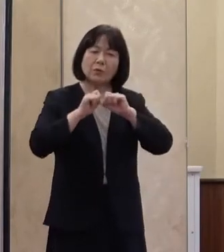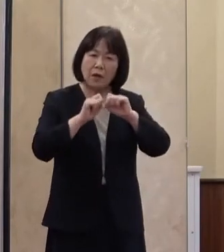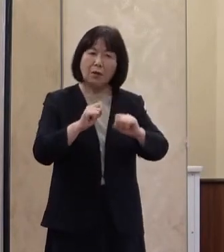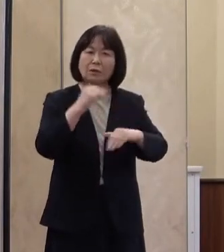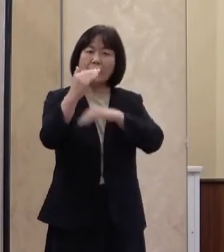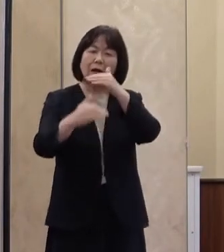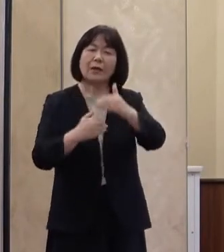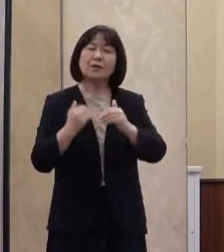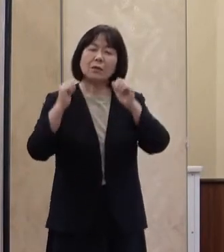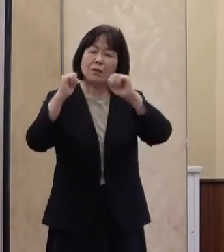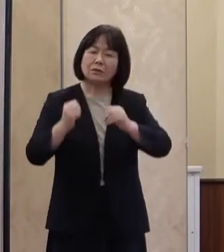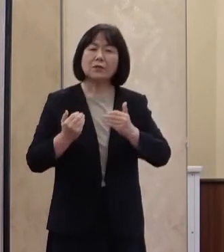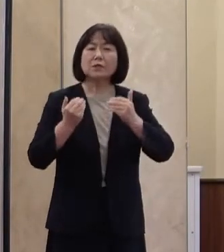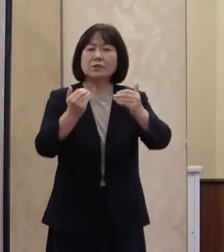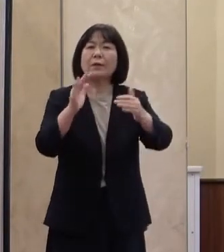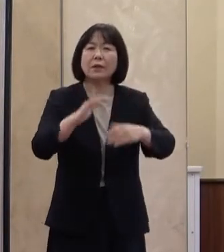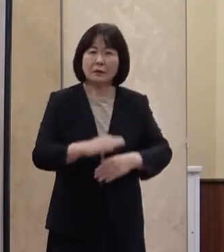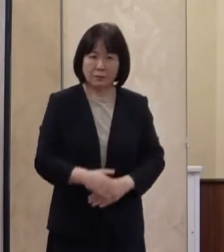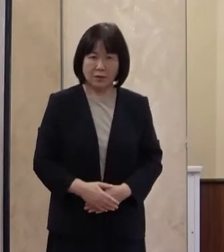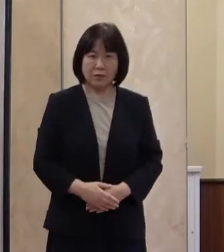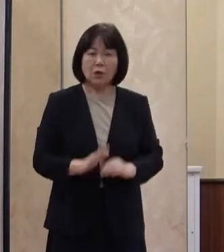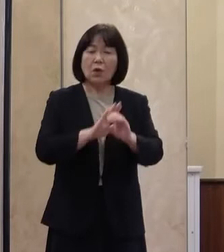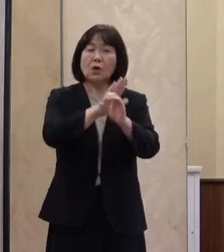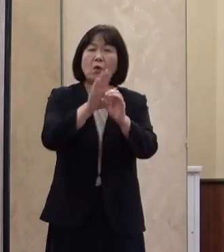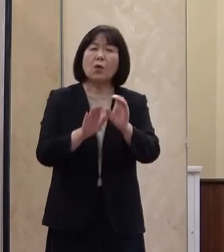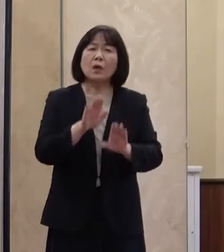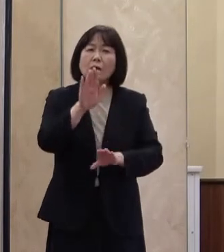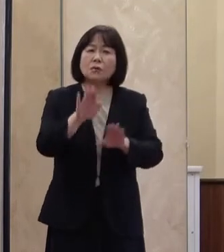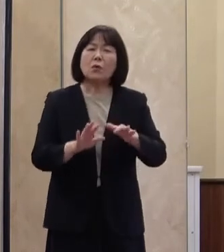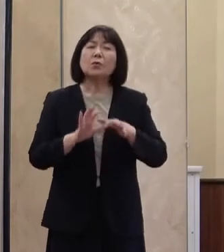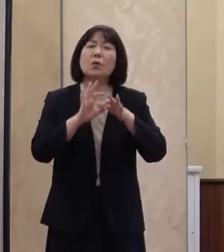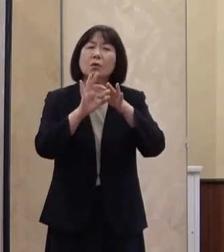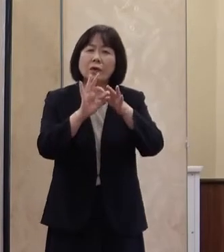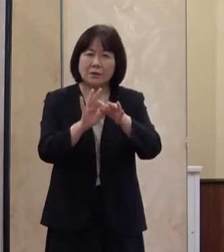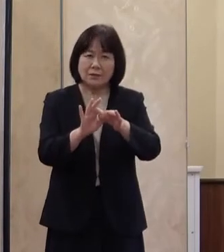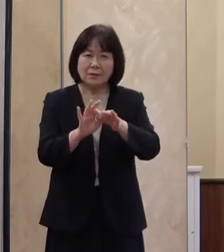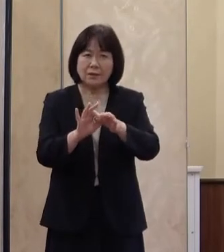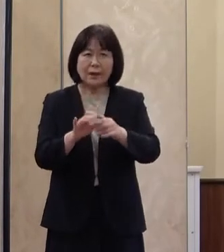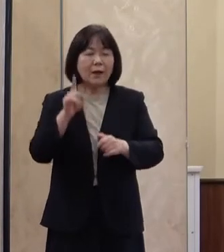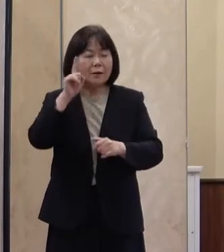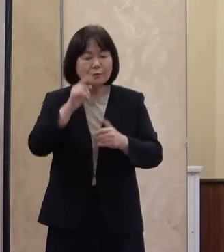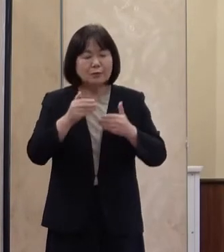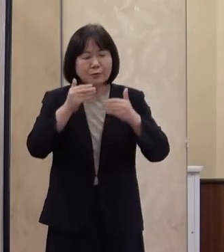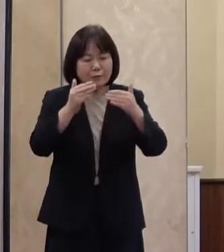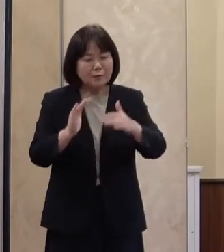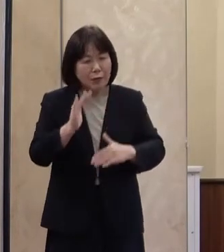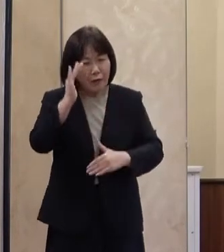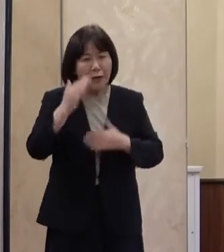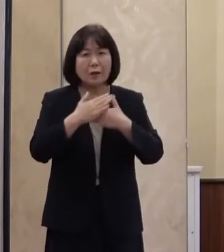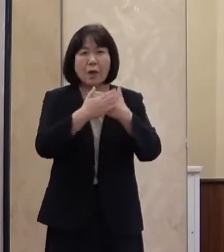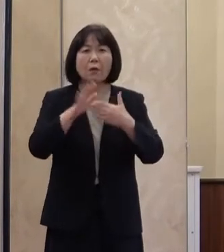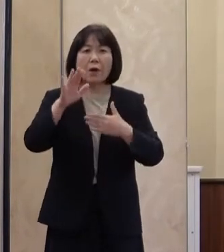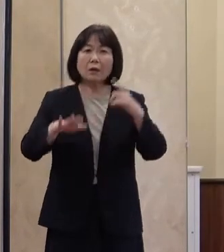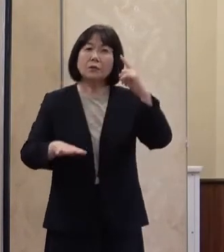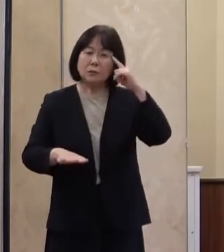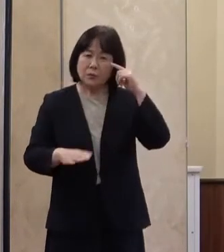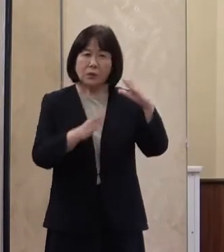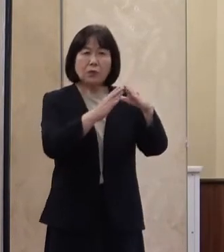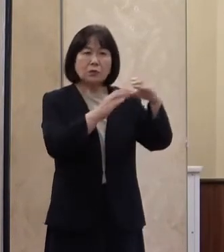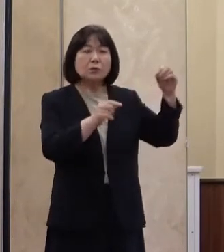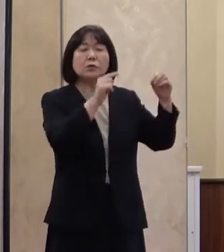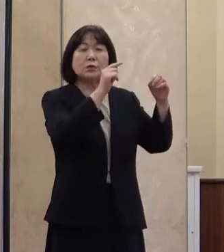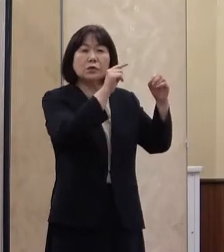ているところです。まあ、コロナの状況ですからなかなかうまく進んでいないところは当然ありますけども、国もいよ